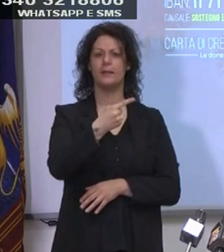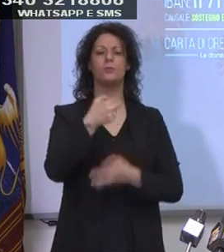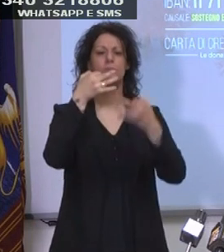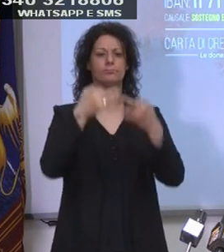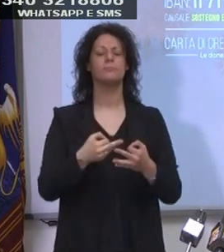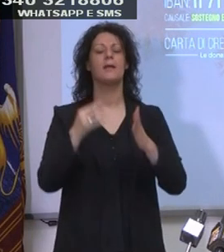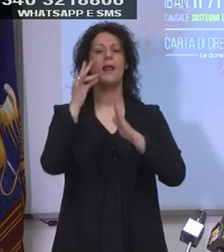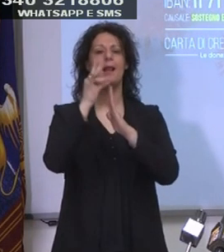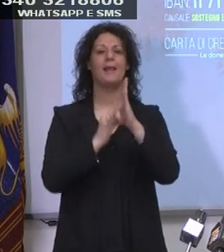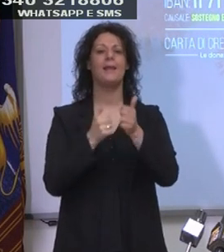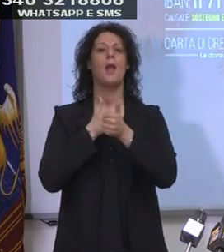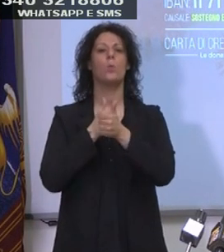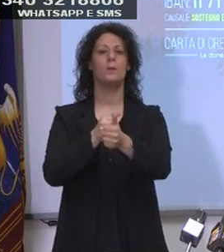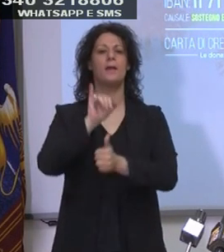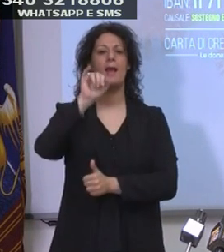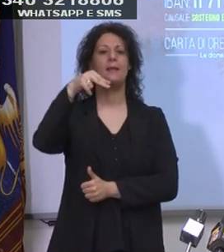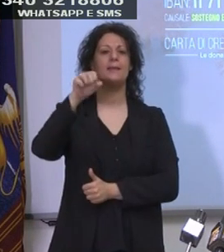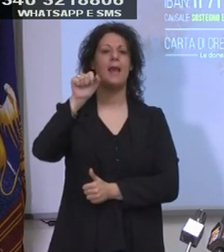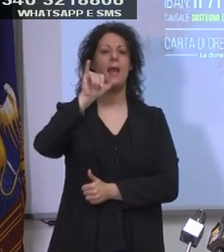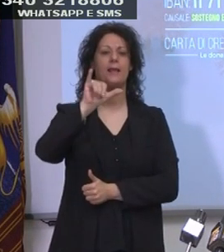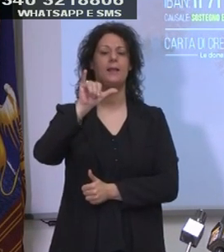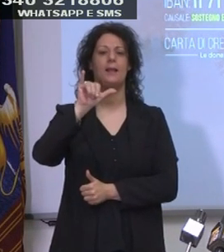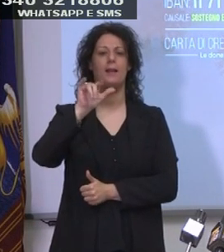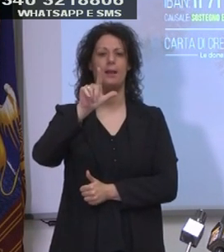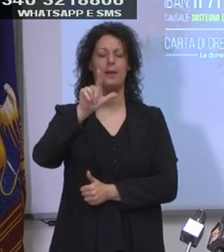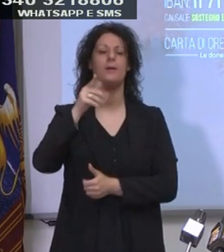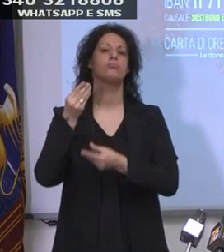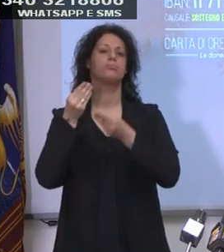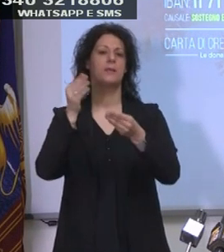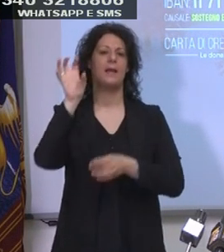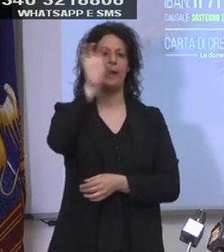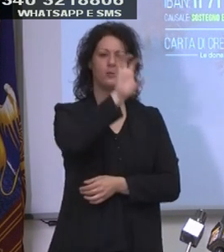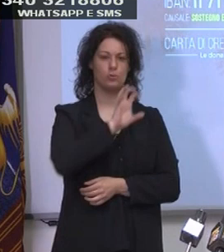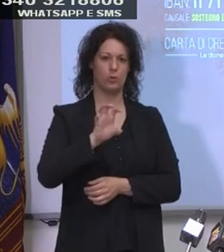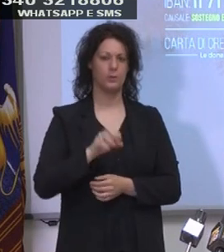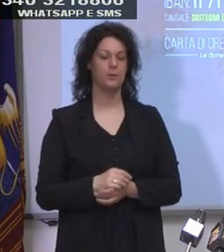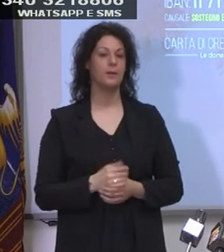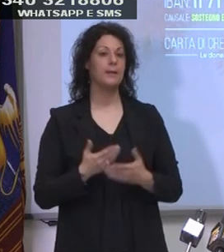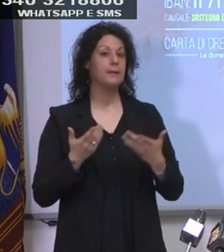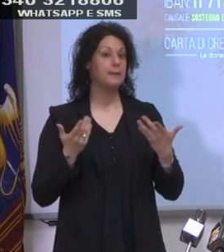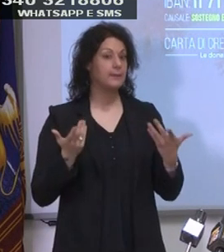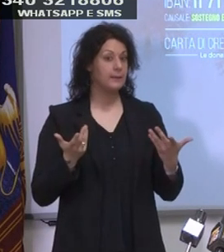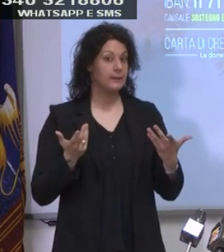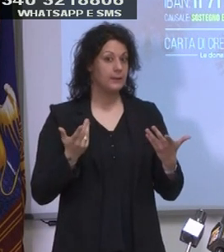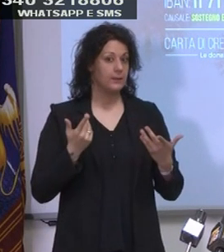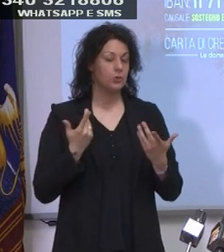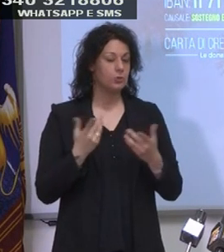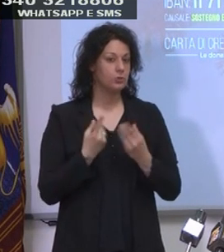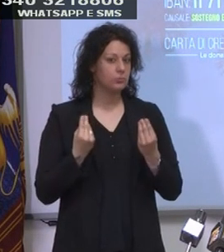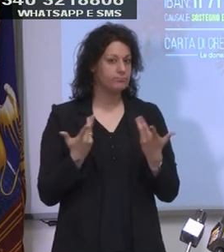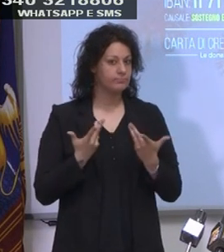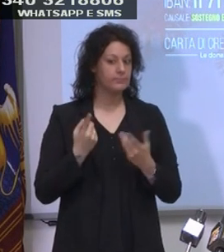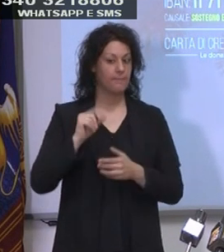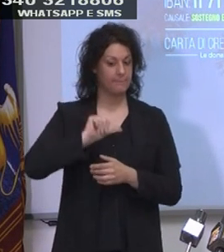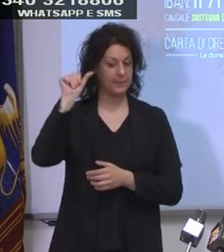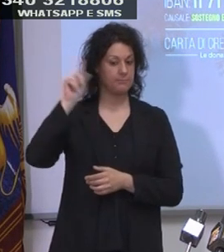tale proposito, cosa ci possiamo aspettare? La nuova ordinanza del Premier Conte e poi quella del Veneto, oppure